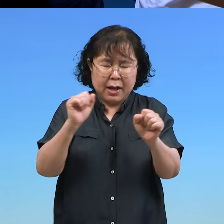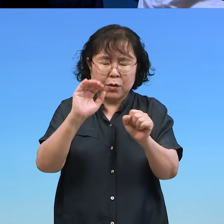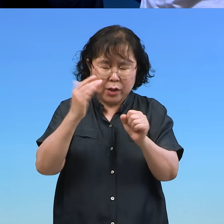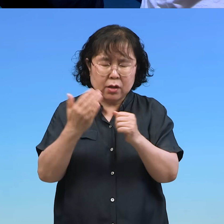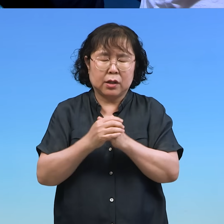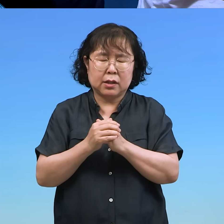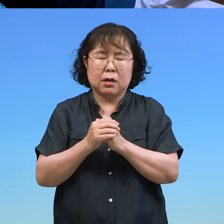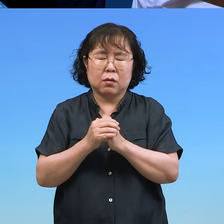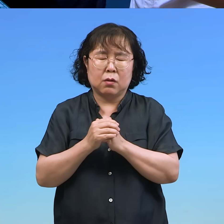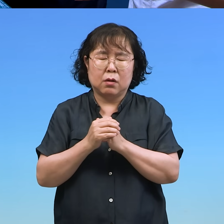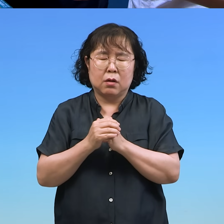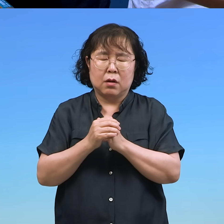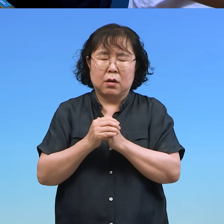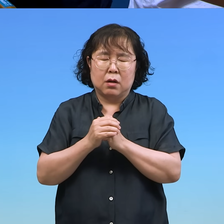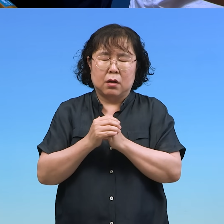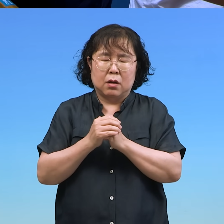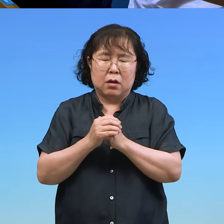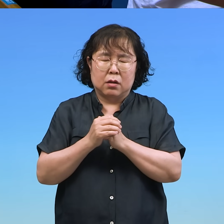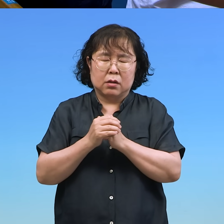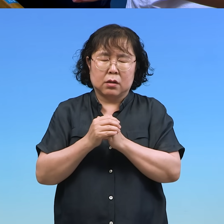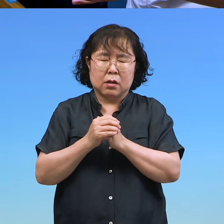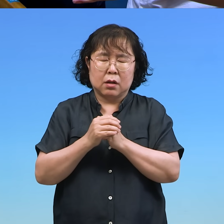이 위기는 곧 끝날 것이라고